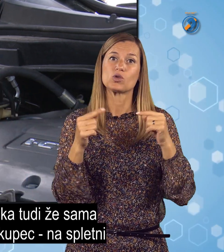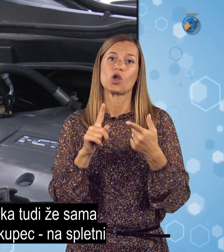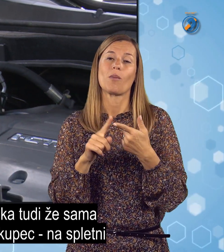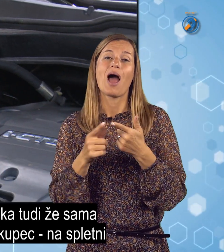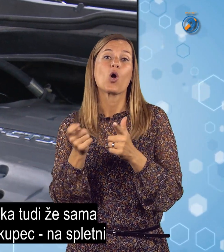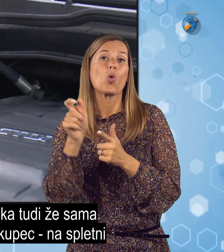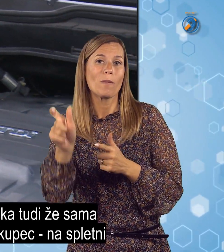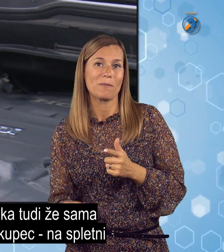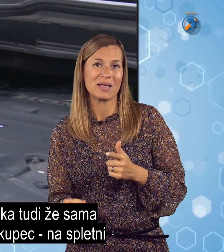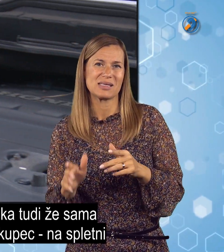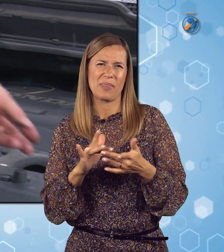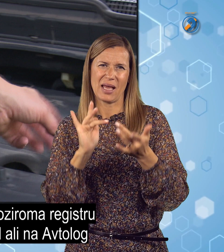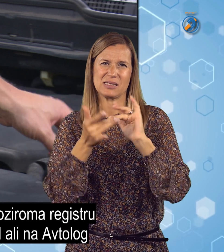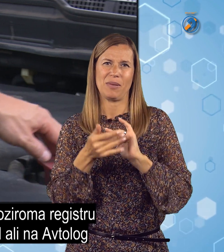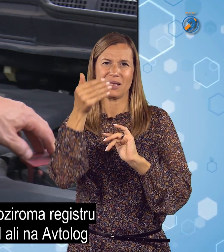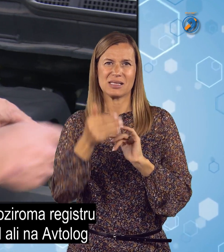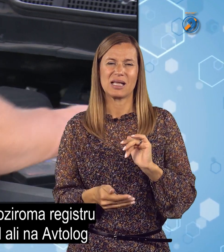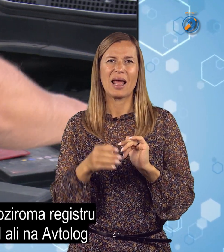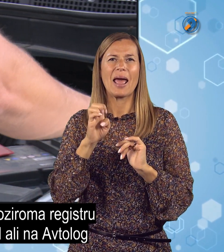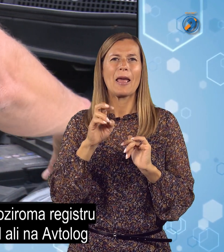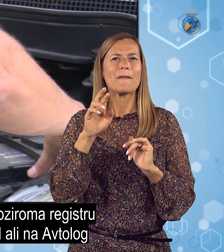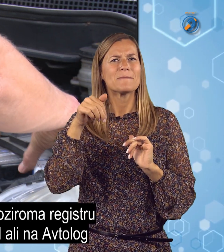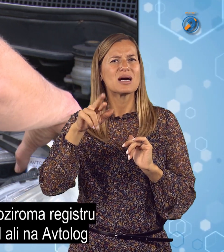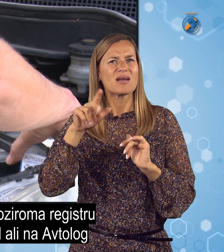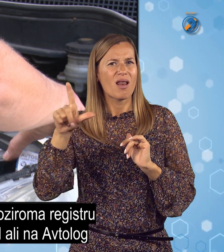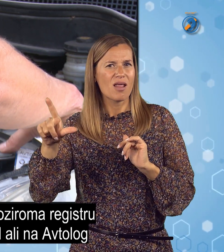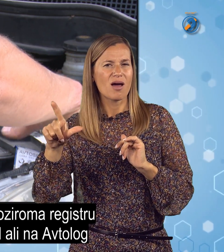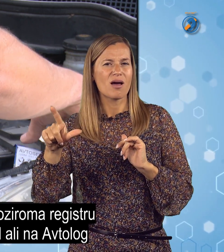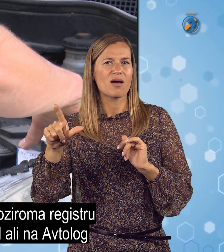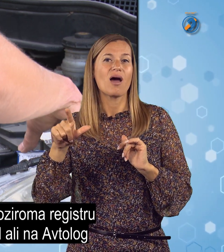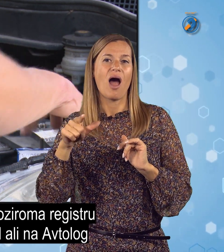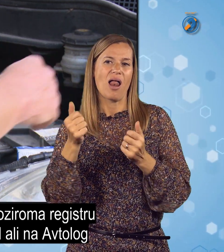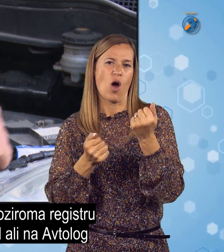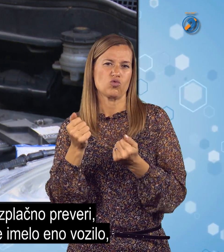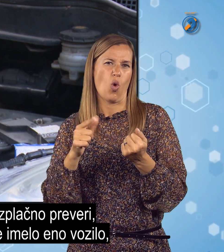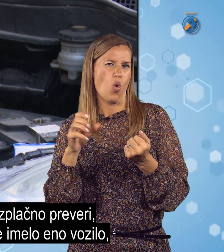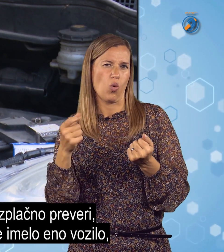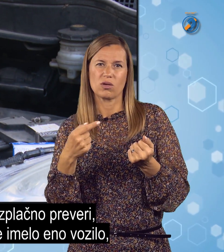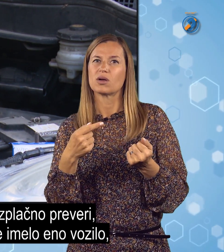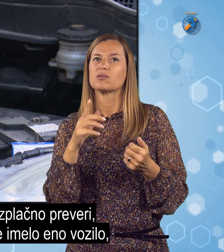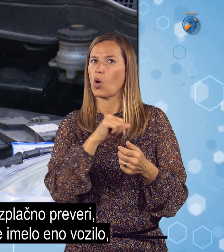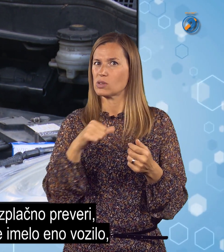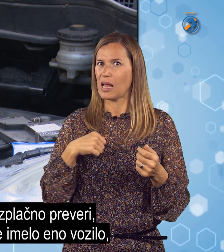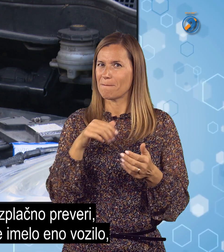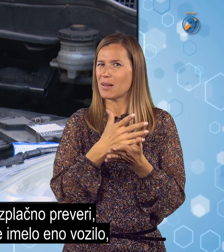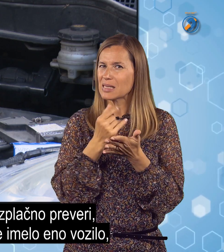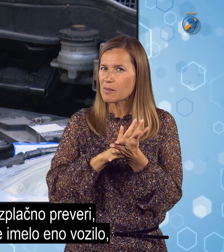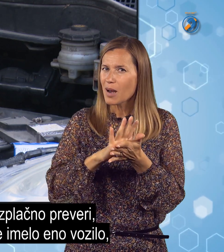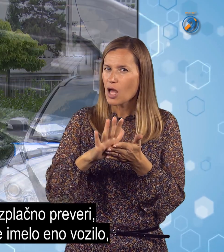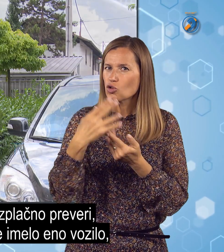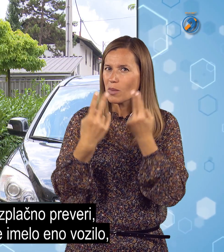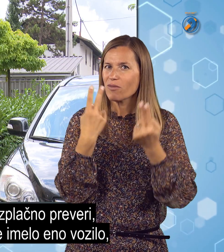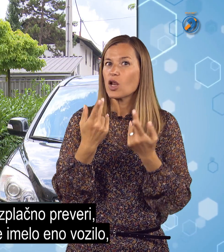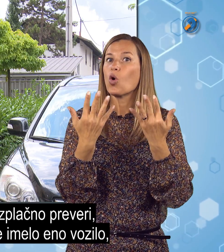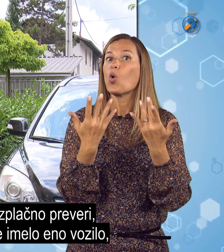kupec, na spletni strani MRLV ali Avtolog lahko že sam vsak brezplačno preveri,